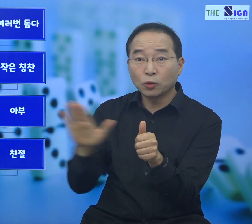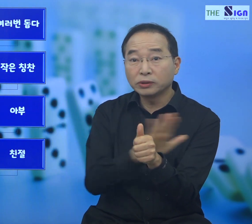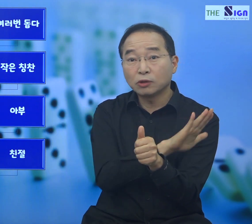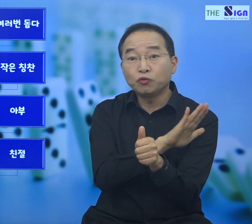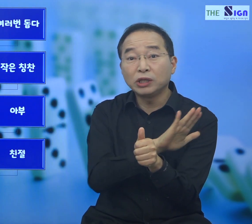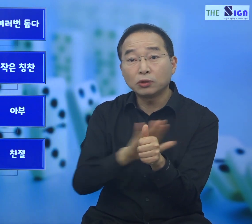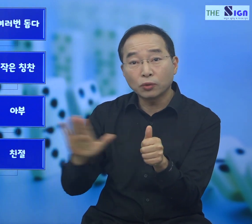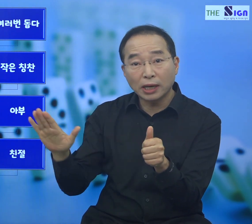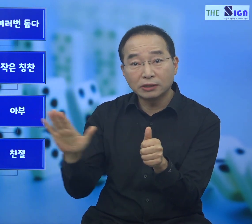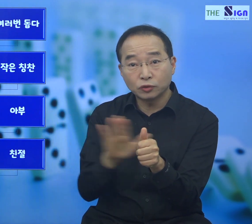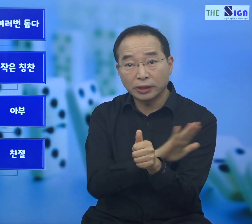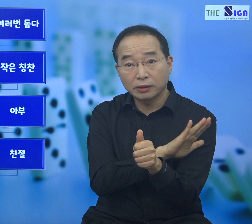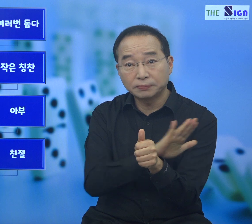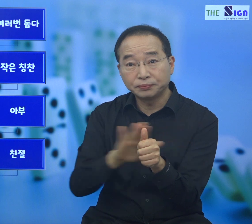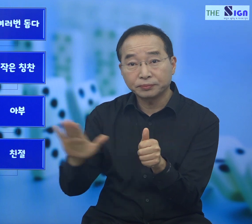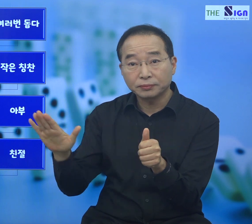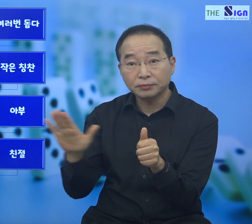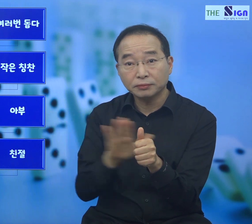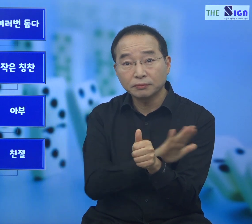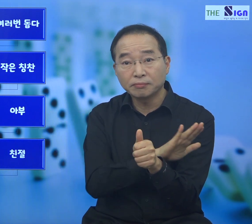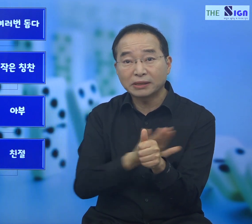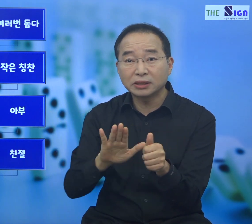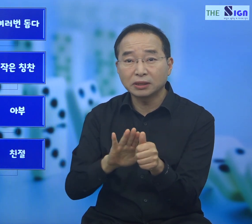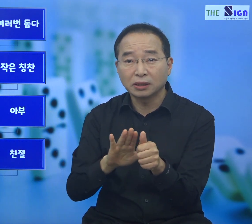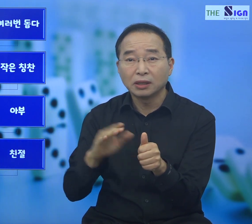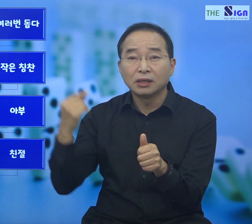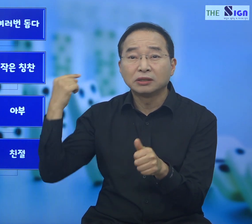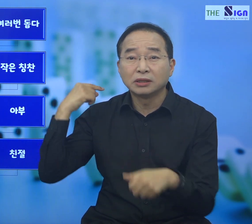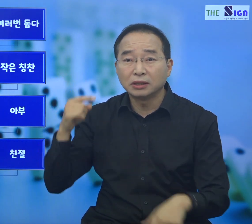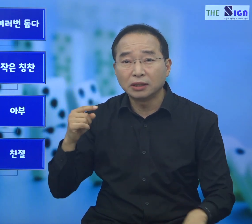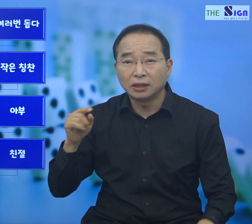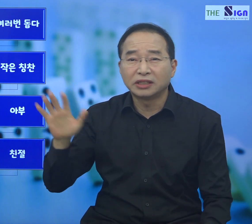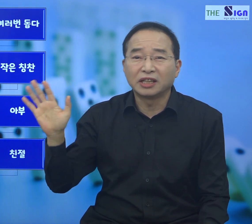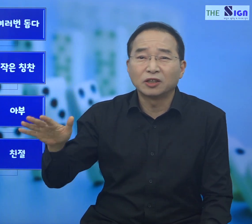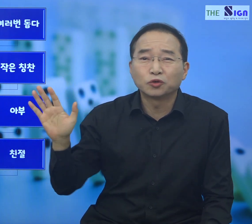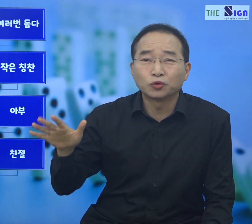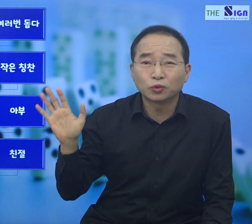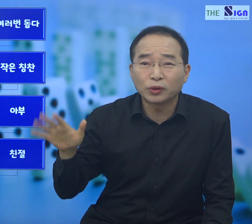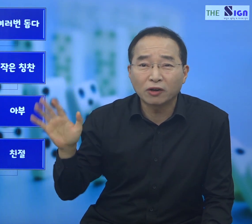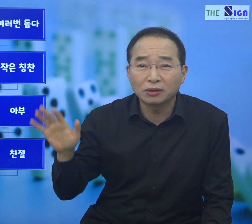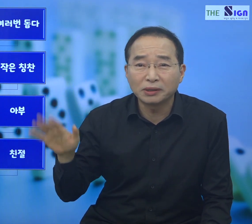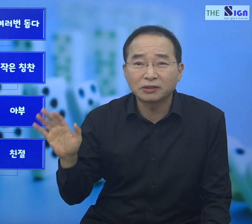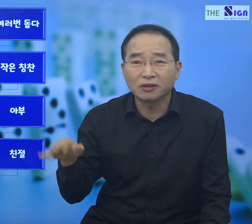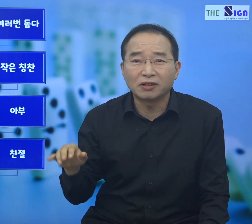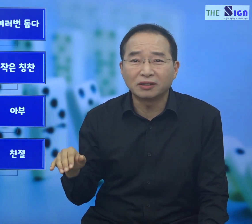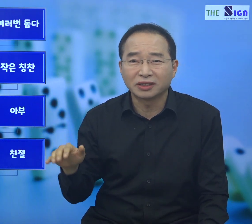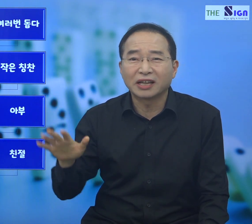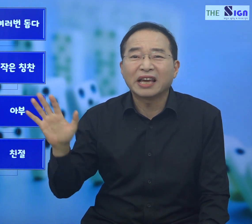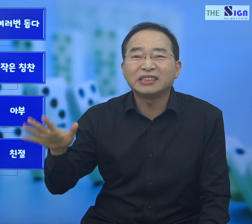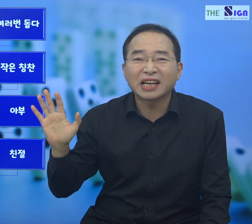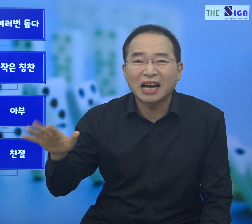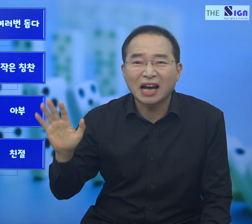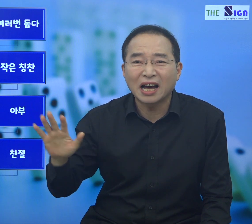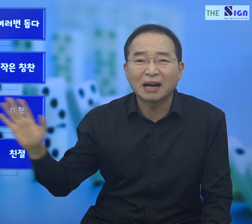이제 위로라는 수예요. 마치 등을 이제 투닥거리면서 괜찮아 하면서